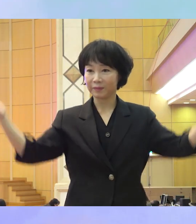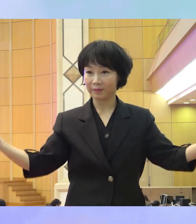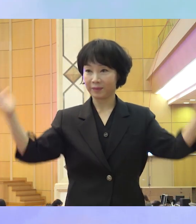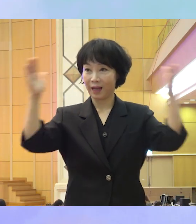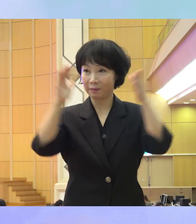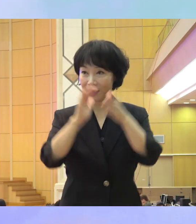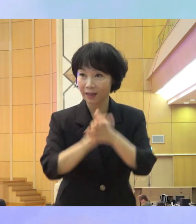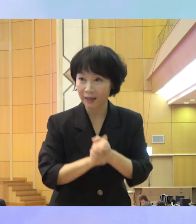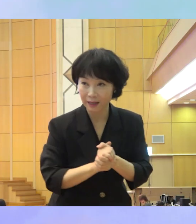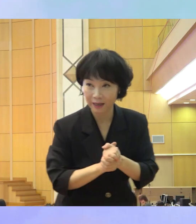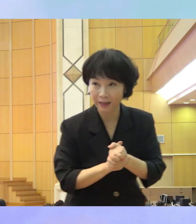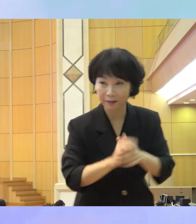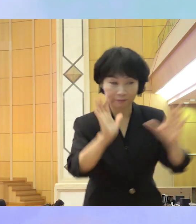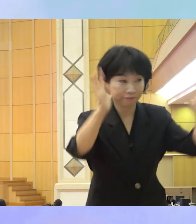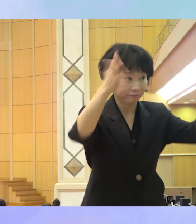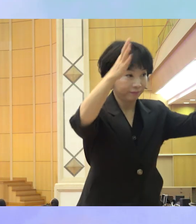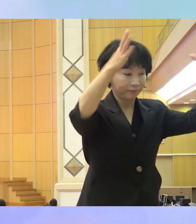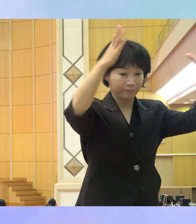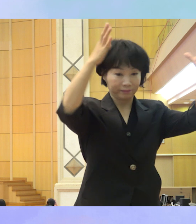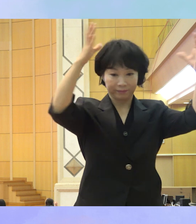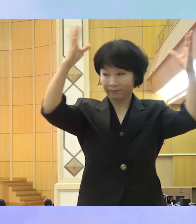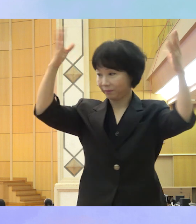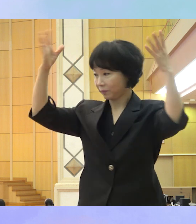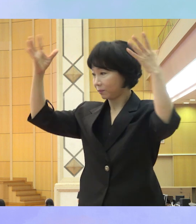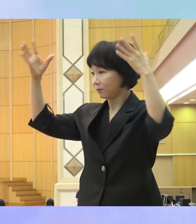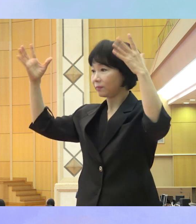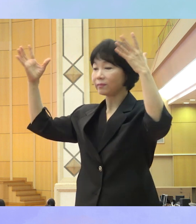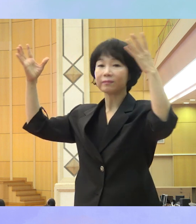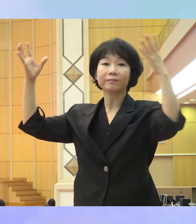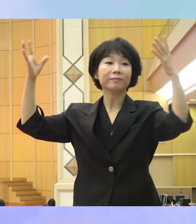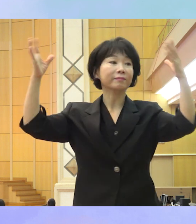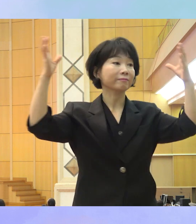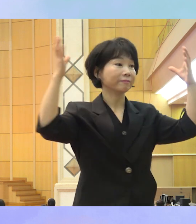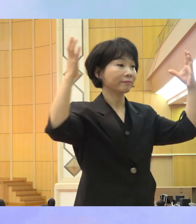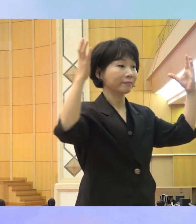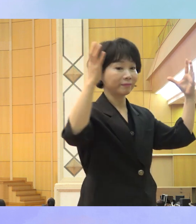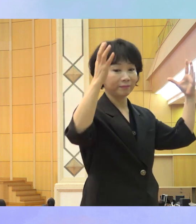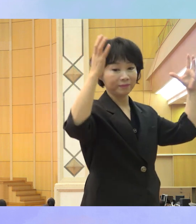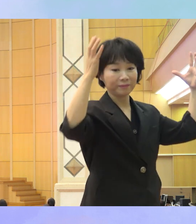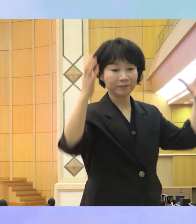하셨네. 주님께 영광의 박수 올리시겠습니다. 아멘.